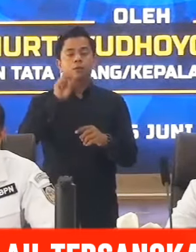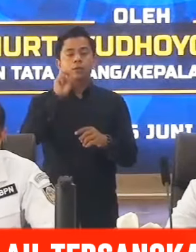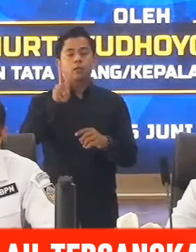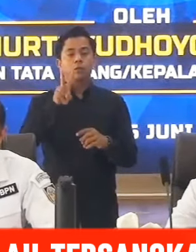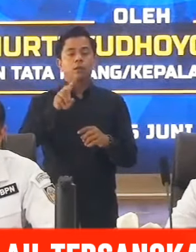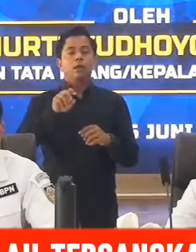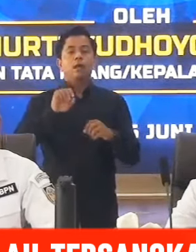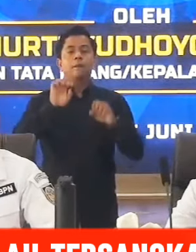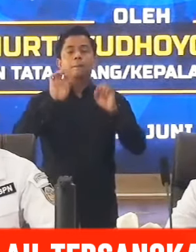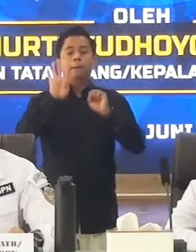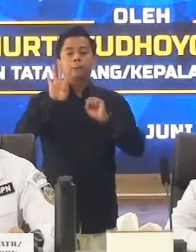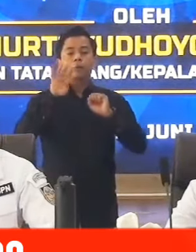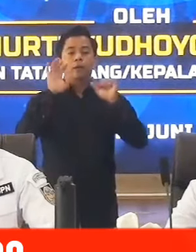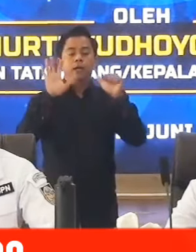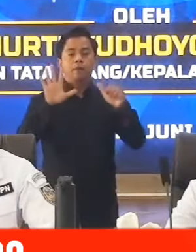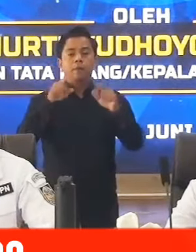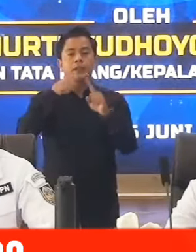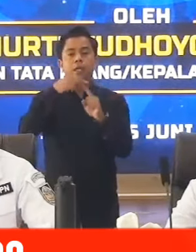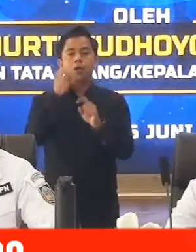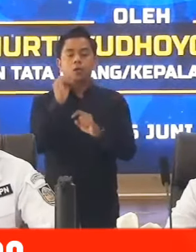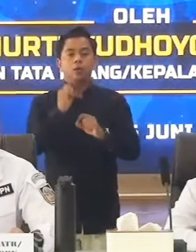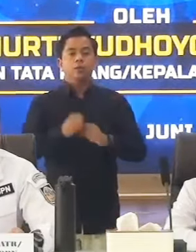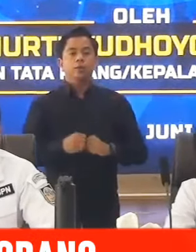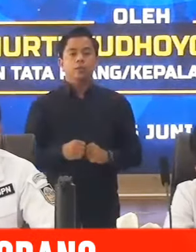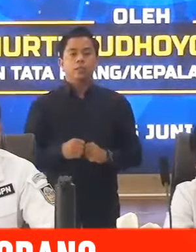TPO dengan jumlah tersangka sebanyak